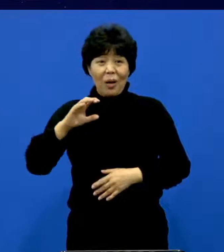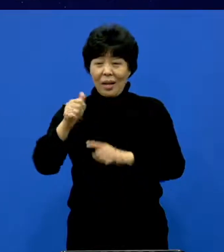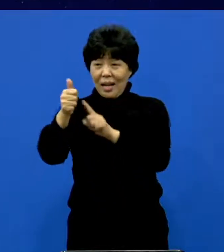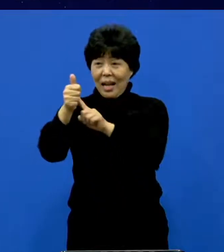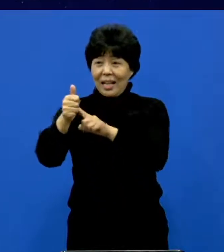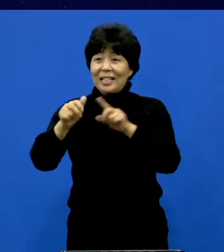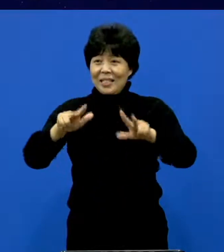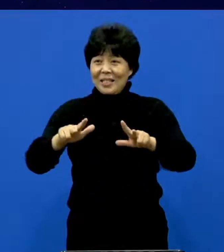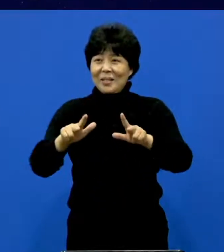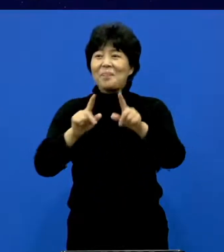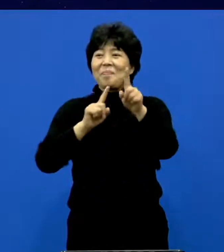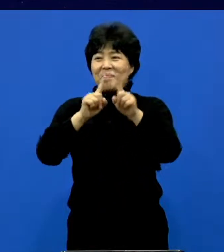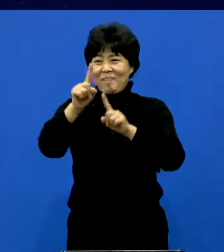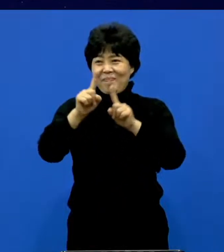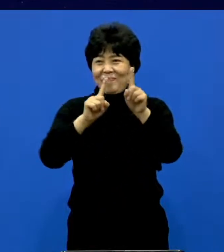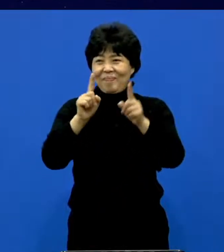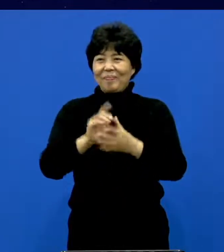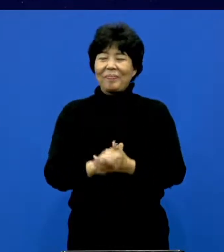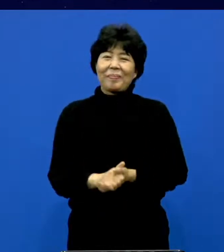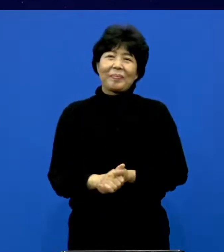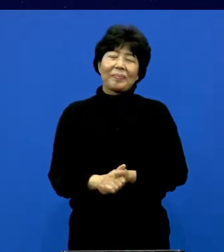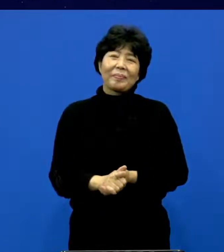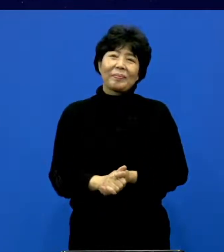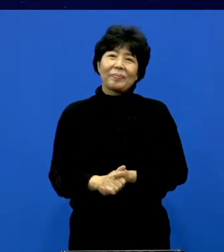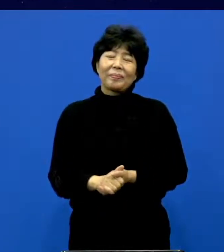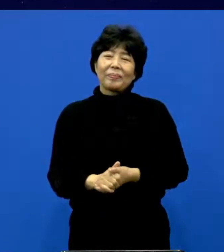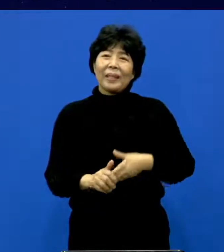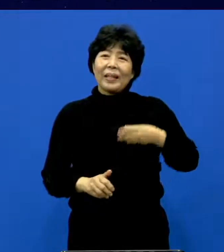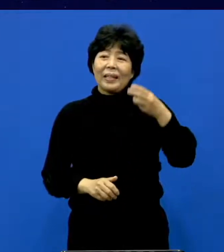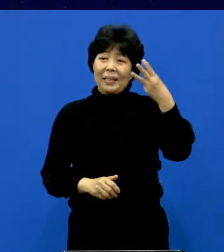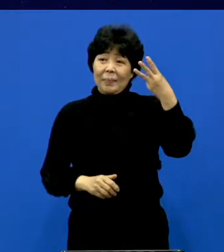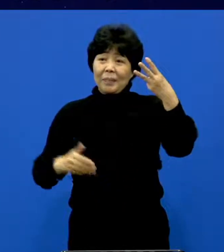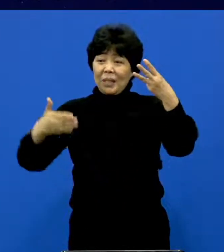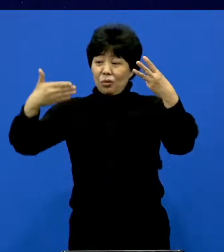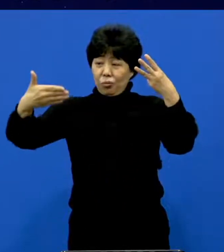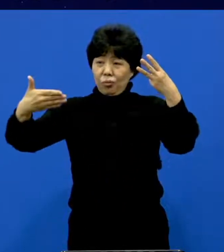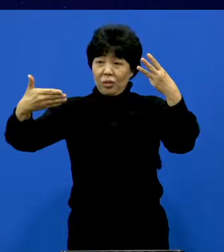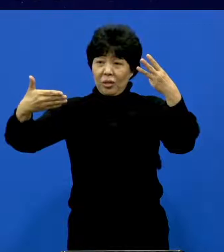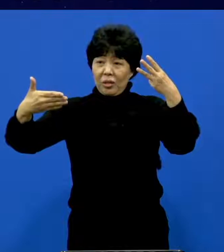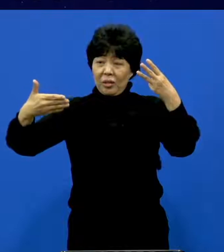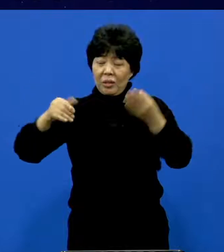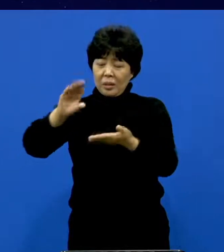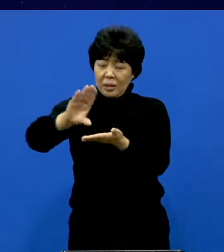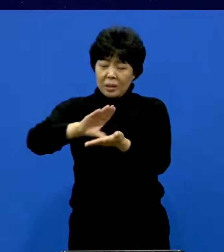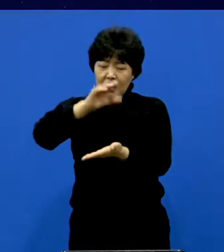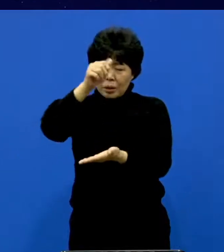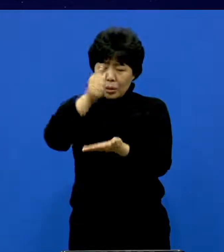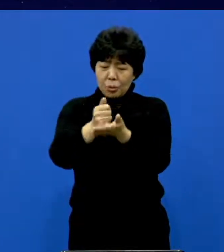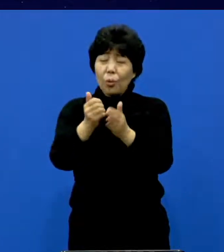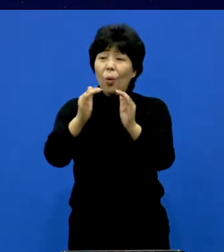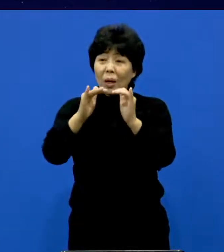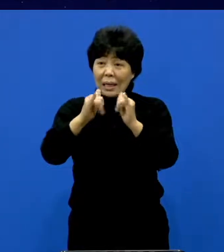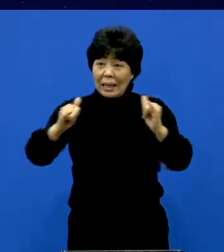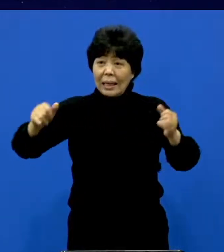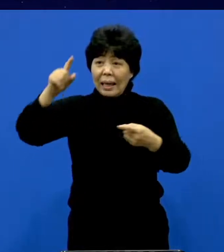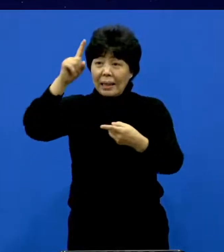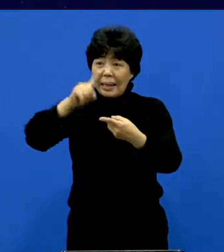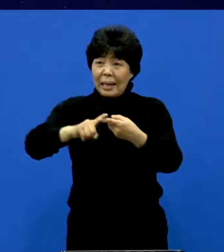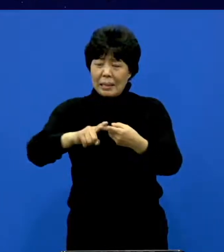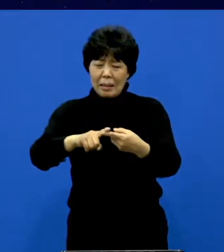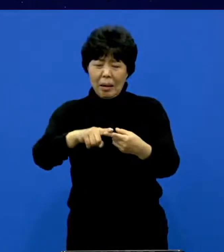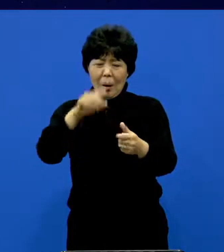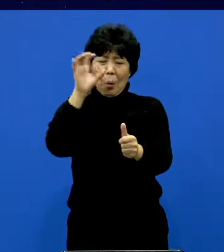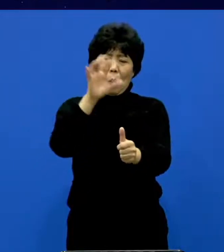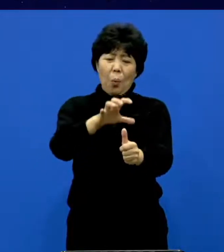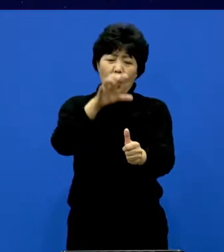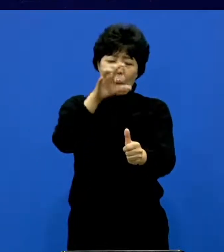우리가 알려주고 있는 것입니다. 자, 9절은 그리스도인을 공격하는 세상 사람들에 대한